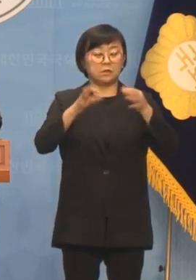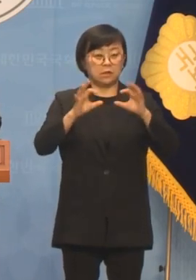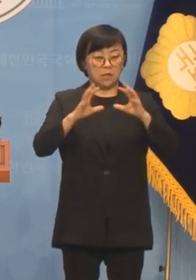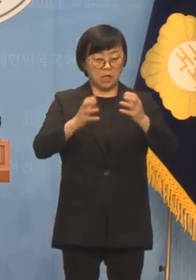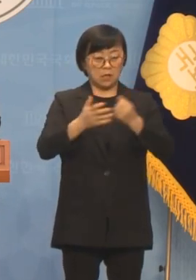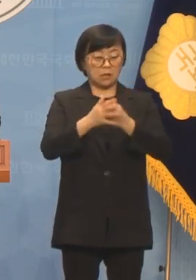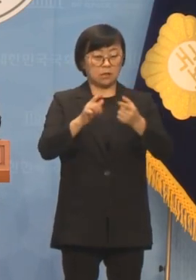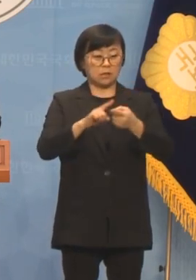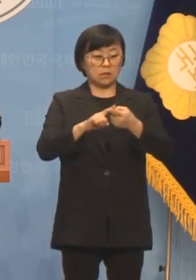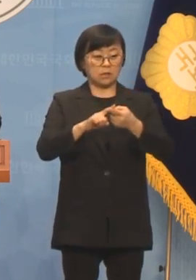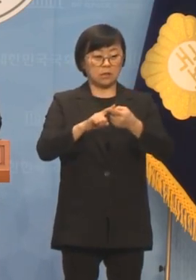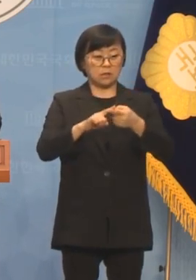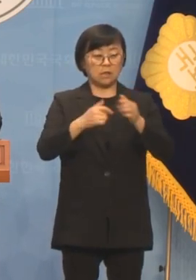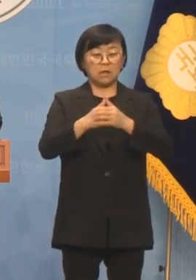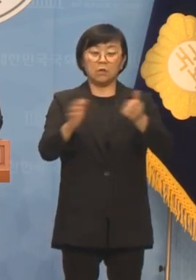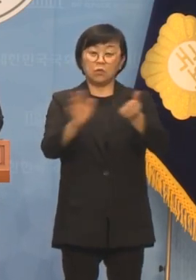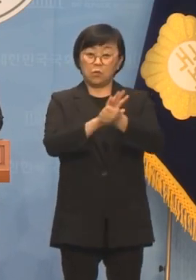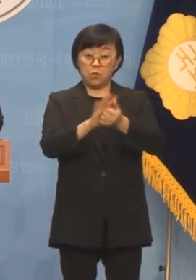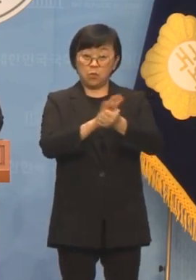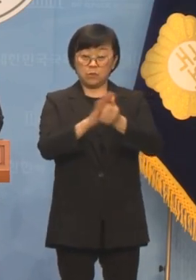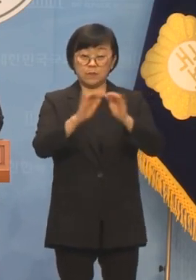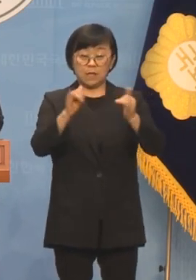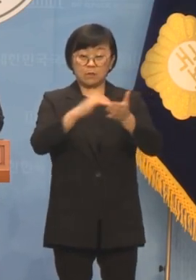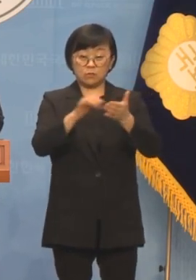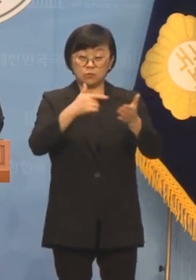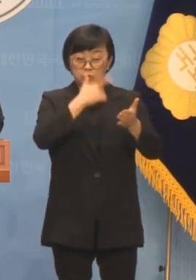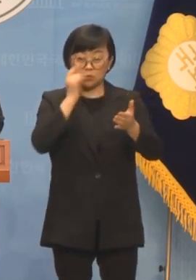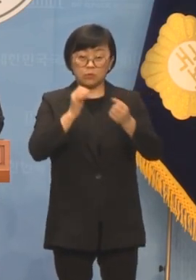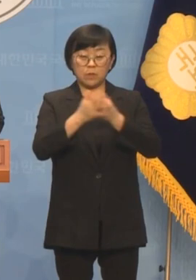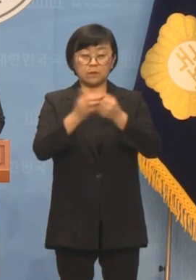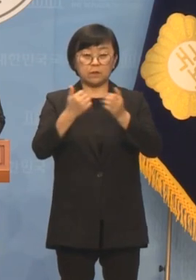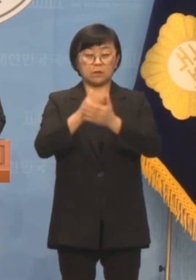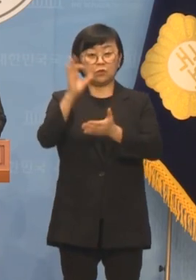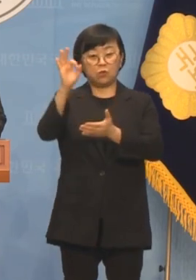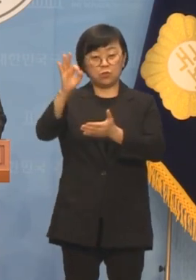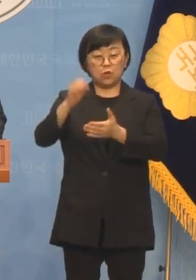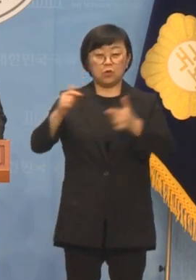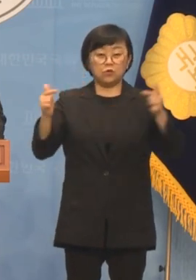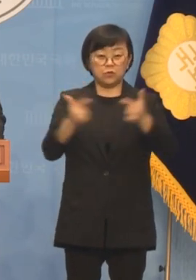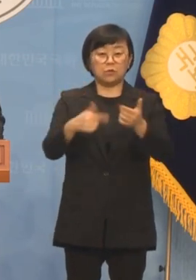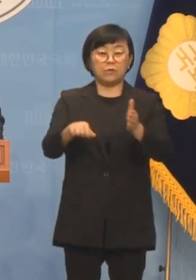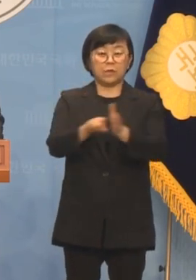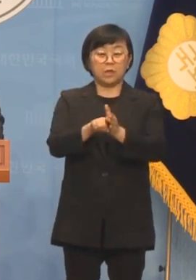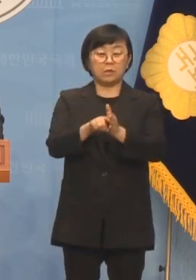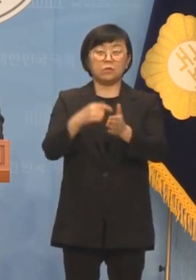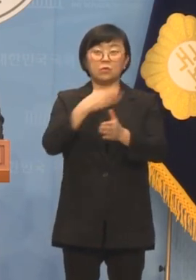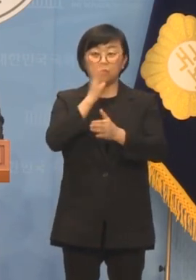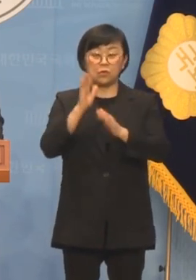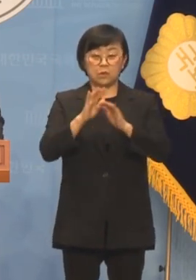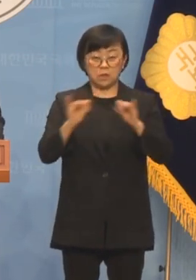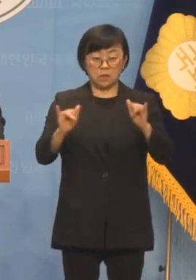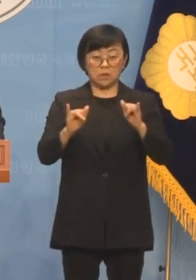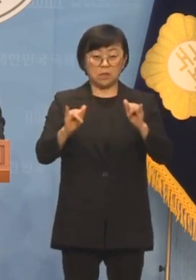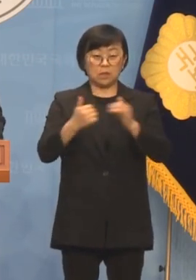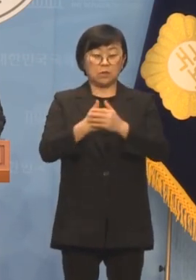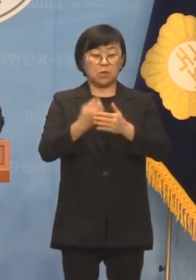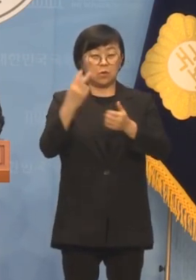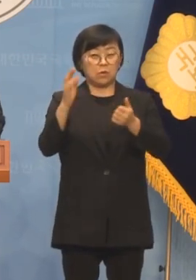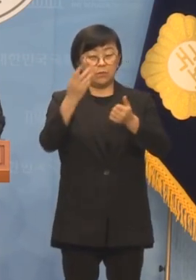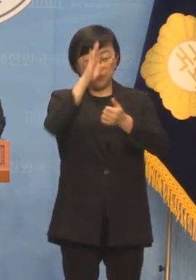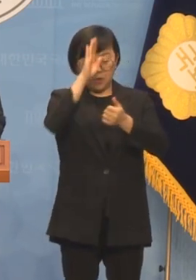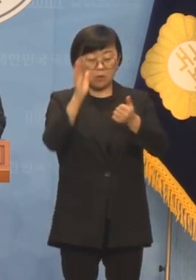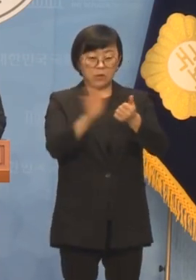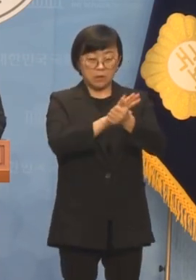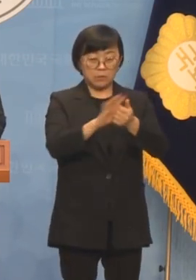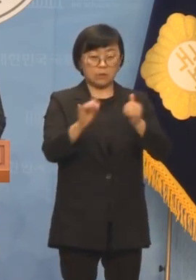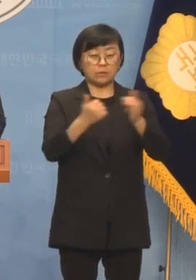서비스 인력난 및 비용 부담 완화 방안 보고서를 통해 노인, 간병, 육아 등